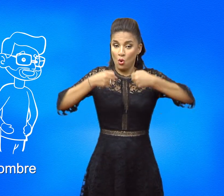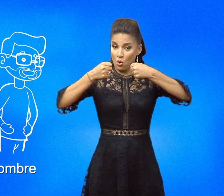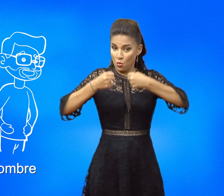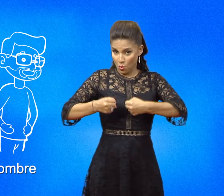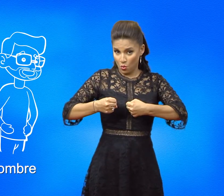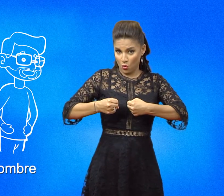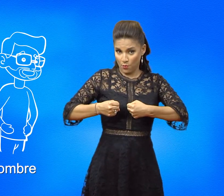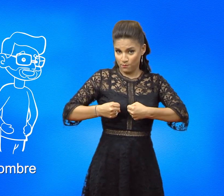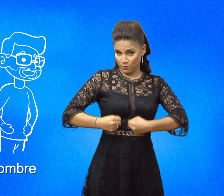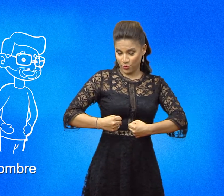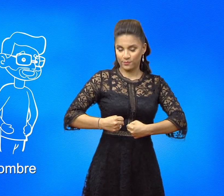hombre